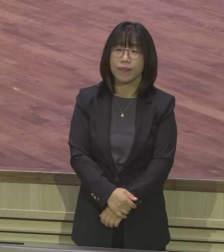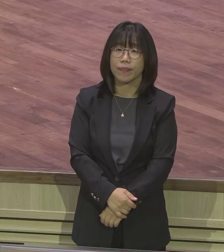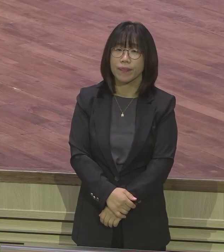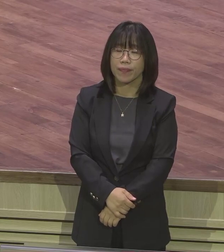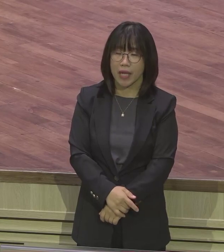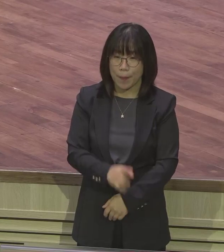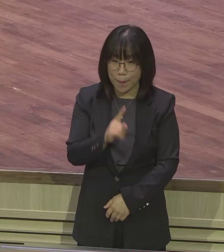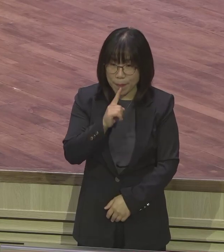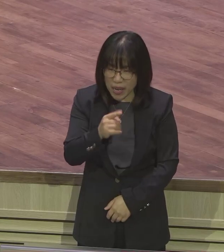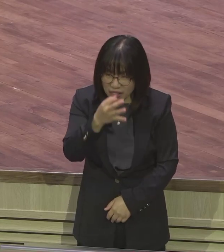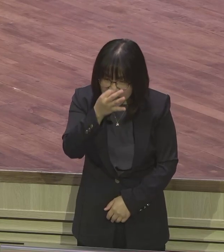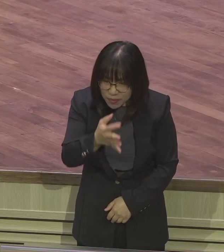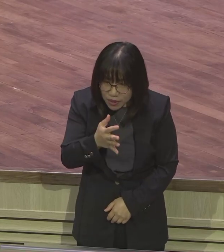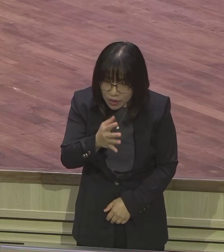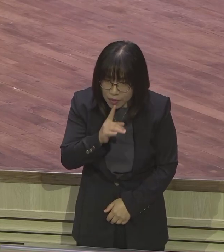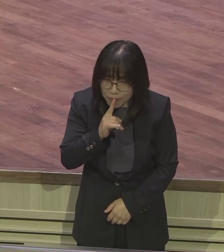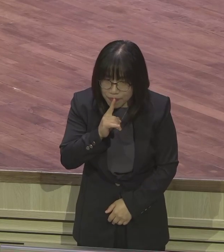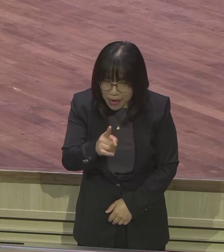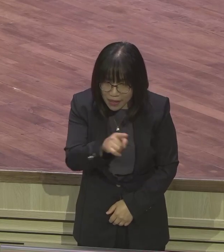힘들다 말만 해봐라.